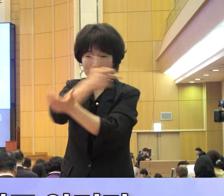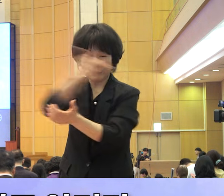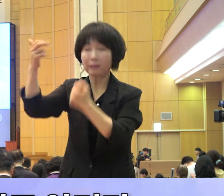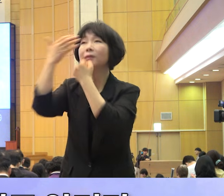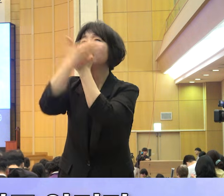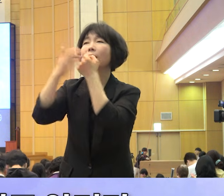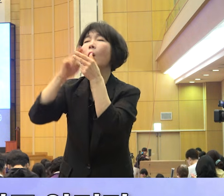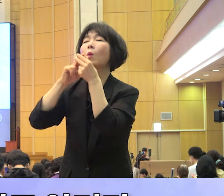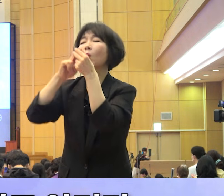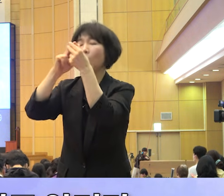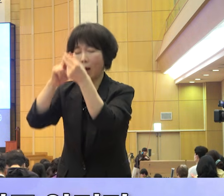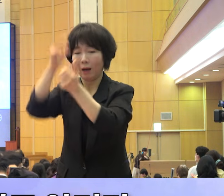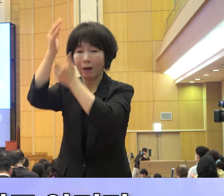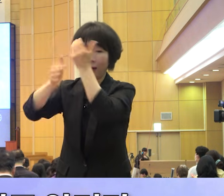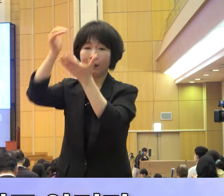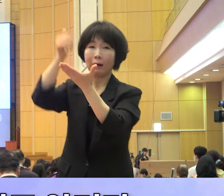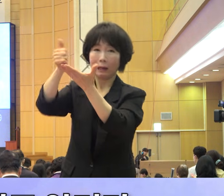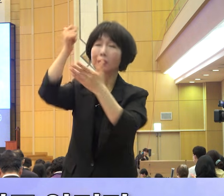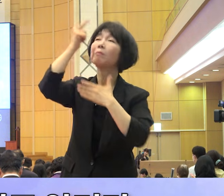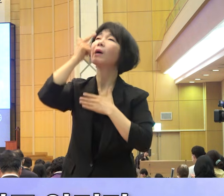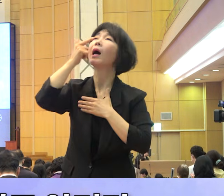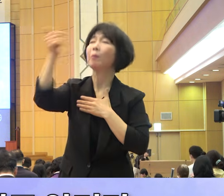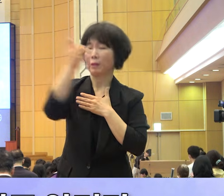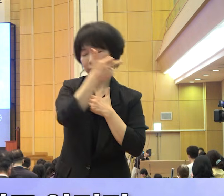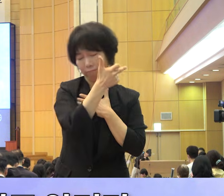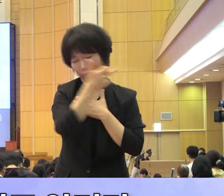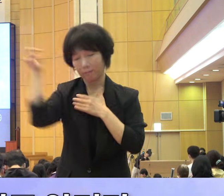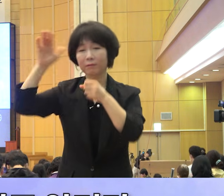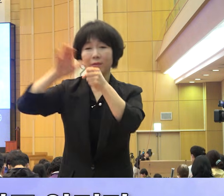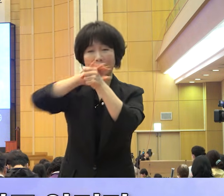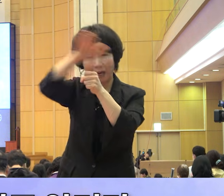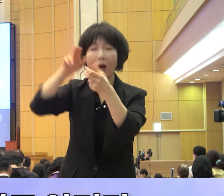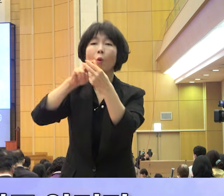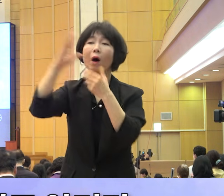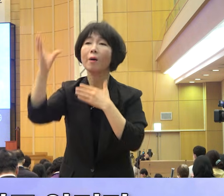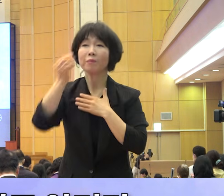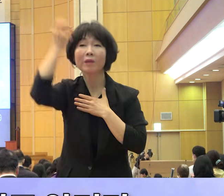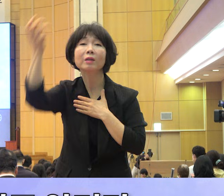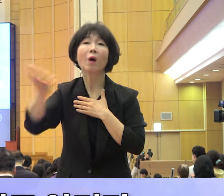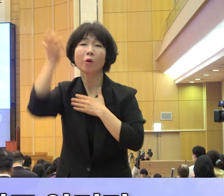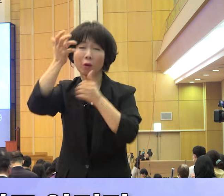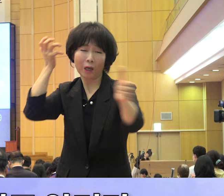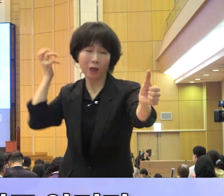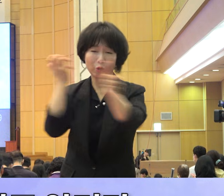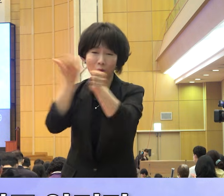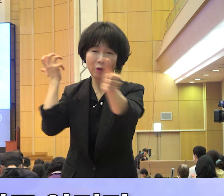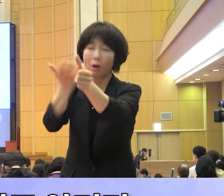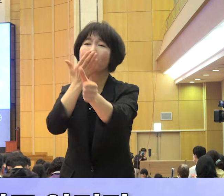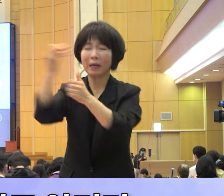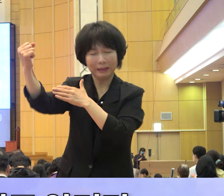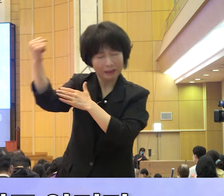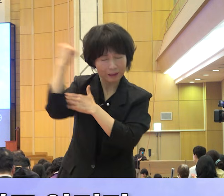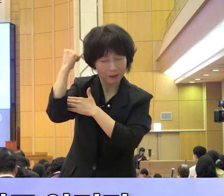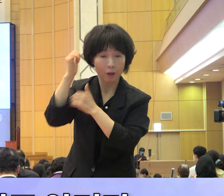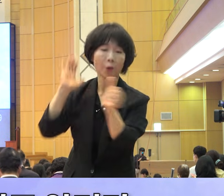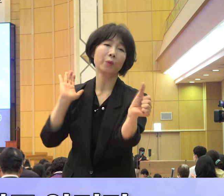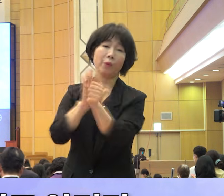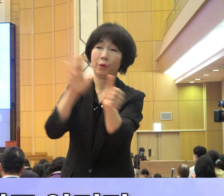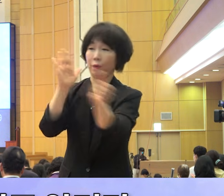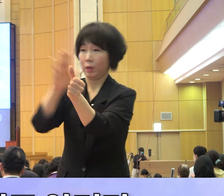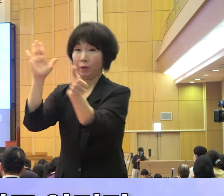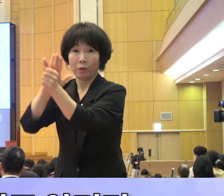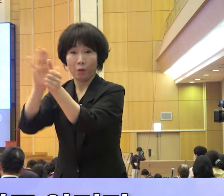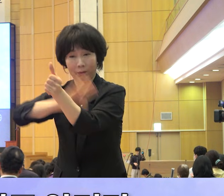무한하신 은혜와 하나님 아버지의 크신 사랑과 성령의 충만과 능력과 위로와